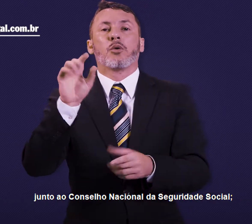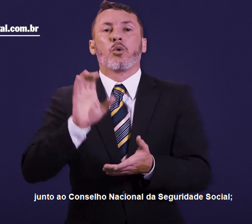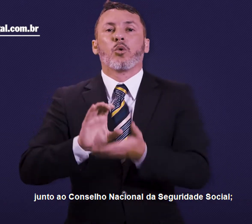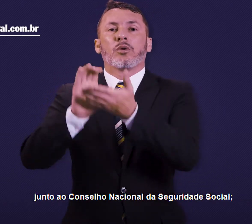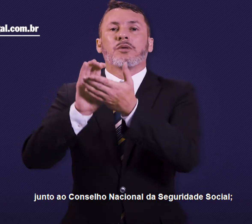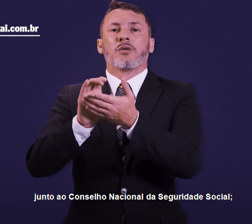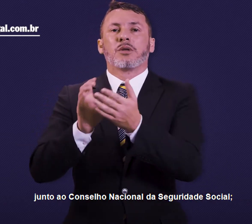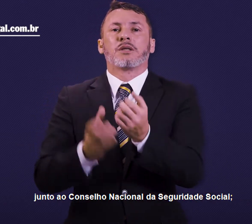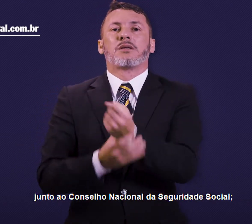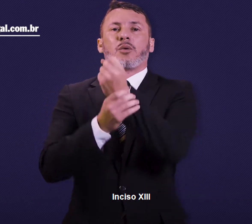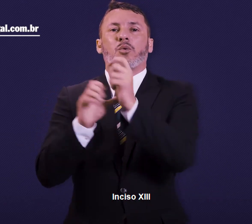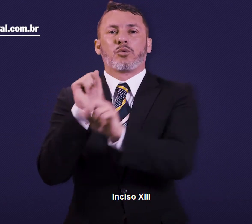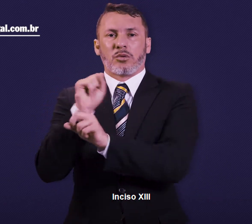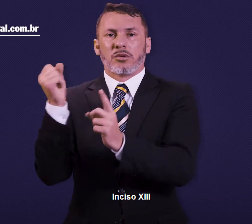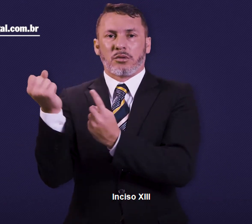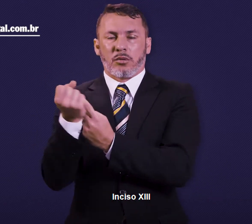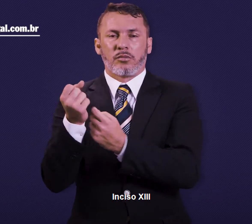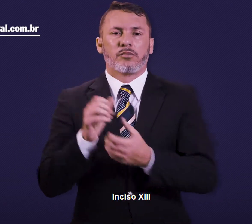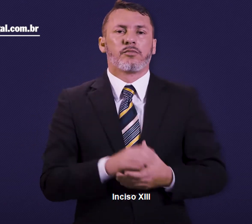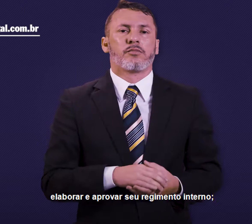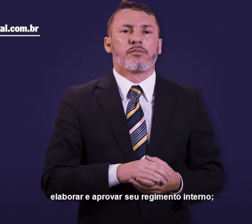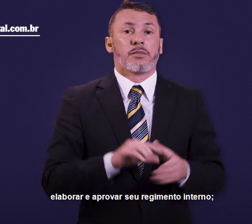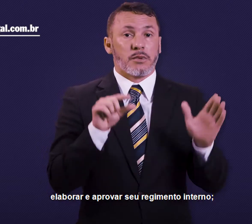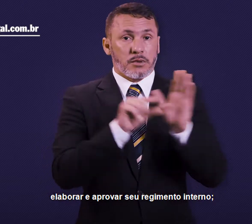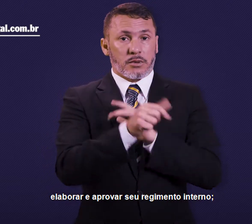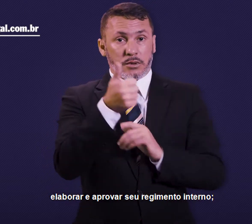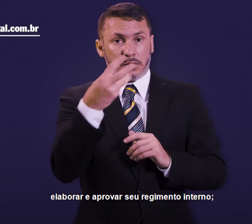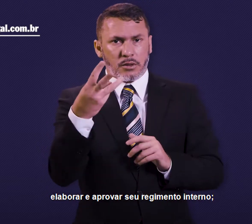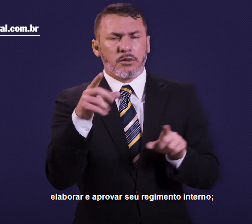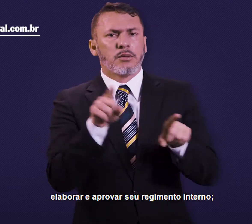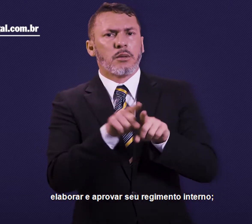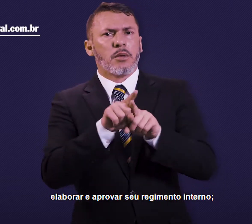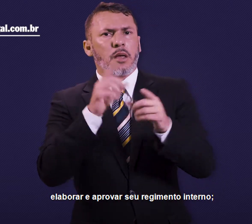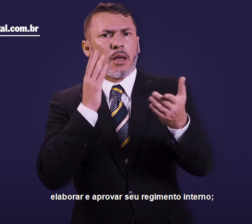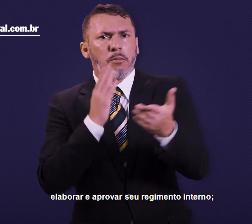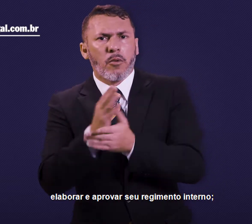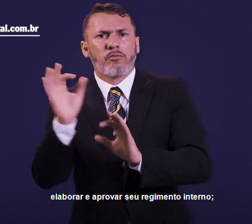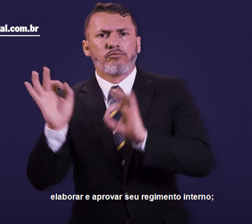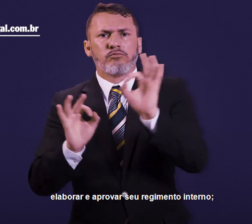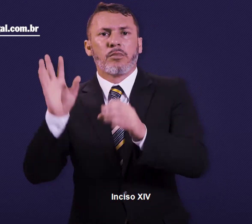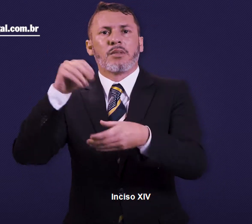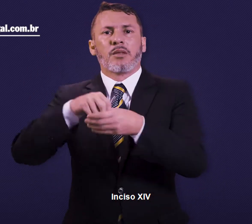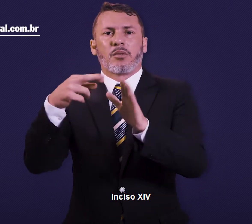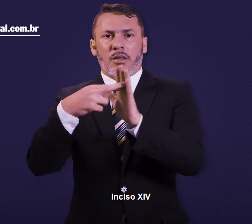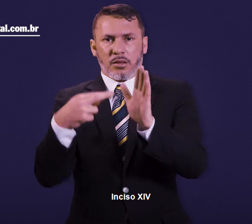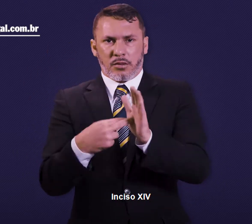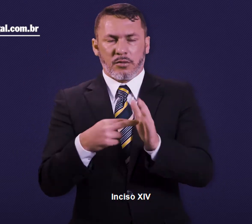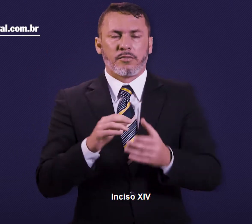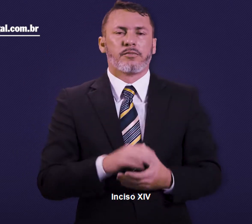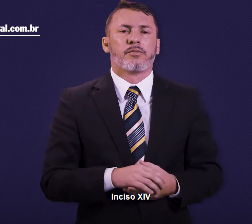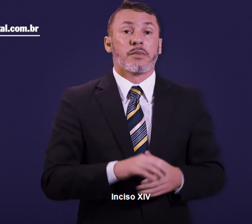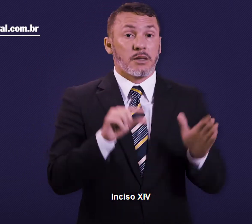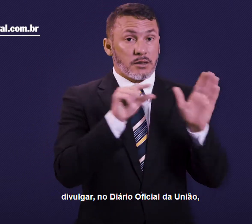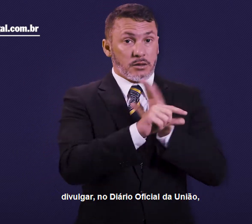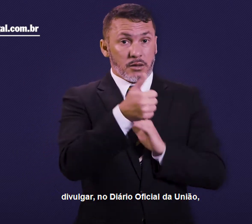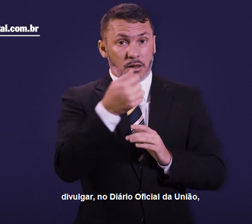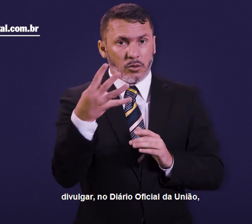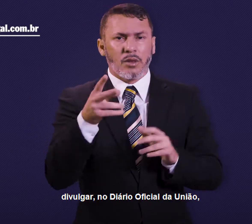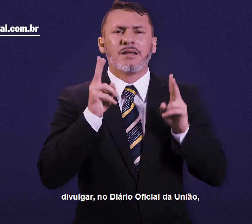Seguridade Social. Inciso 13. Elaborar e aprovar seu regimento interno. Inciso 14. Divulgar no